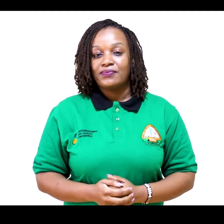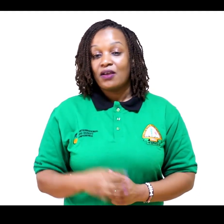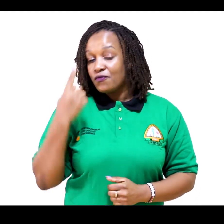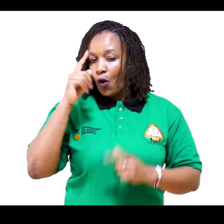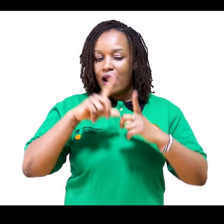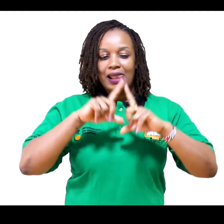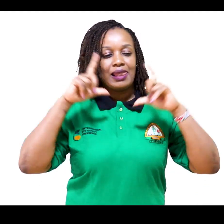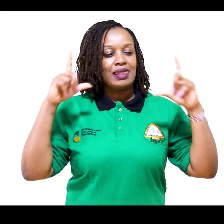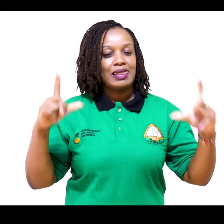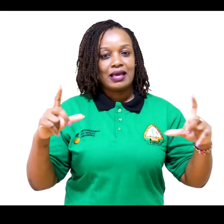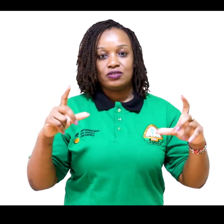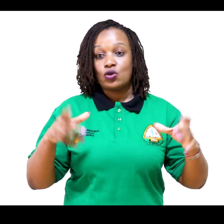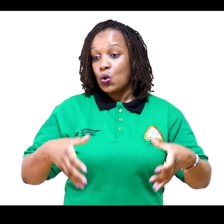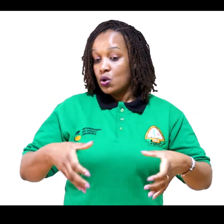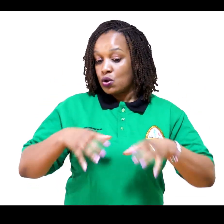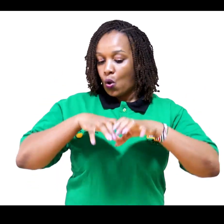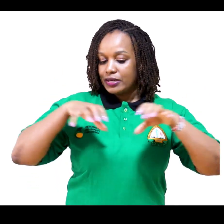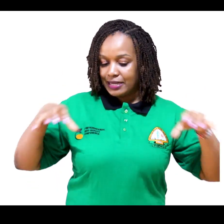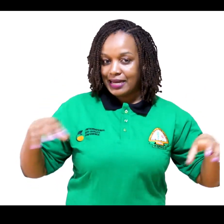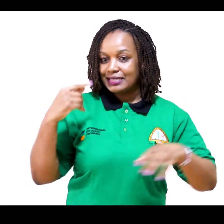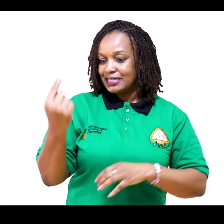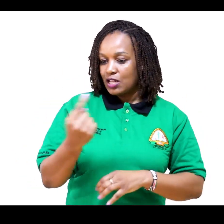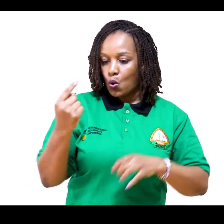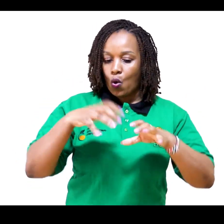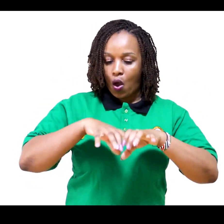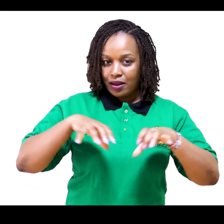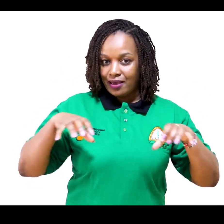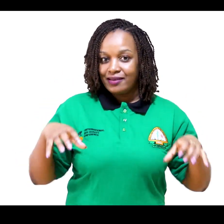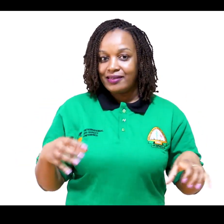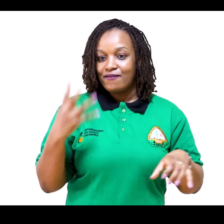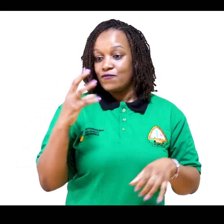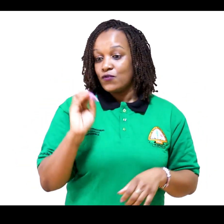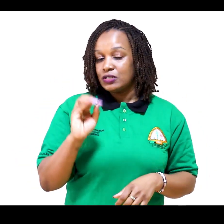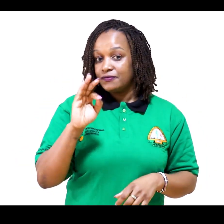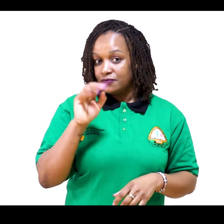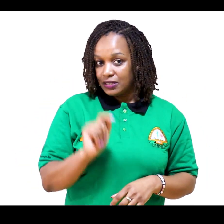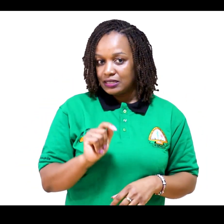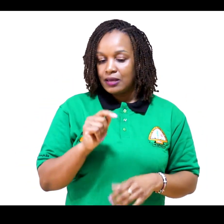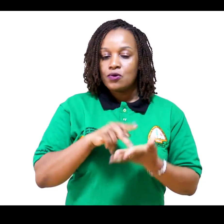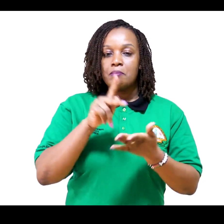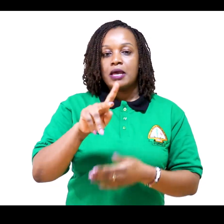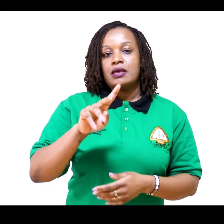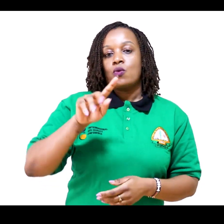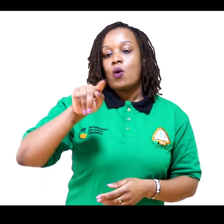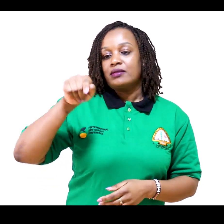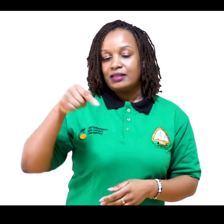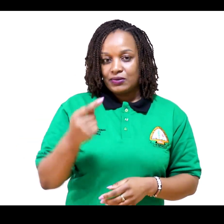kontena kubwa ambalo ni la futi 40, gharama ni shilingi 1,000 na inafanywa kwa dakika